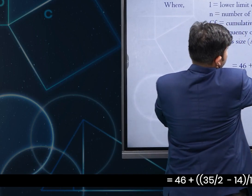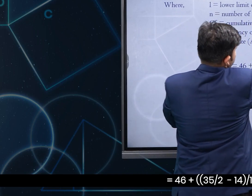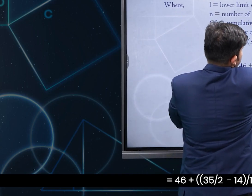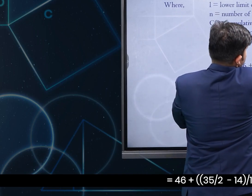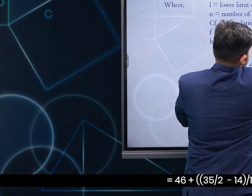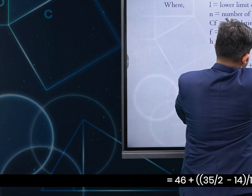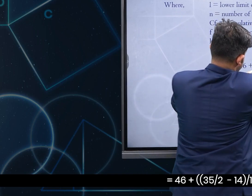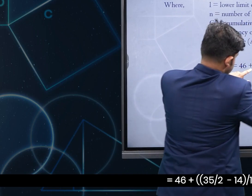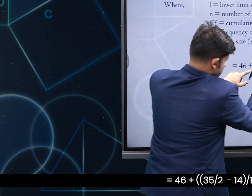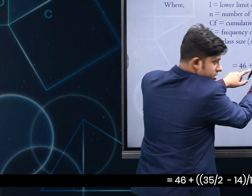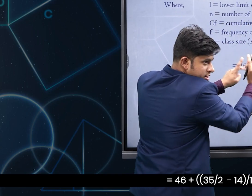14/14 x2